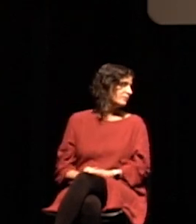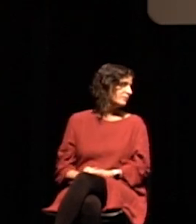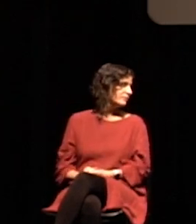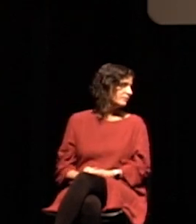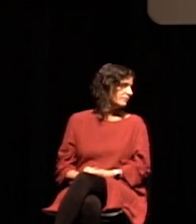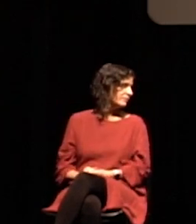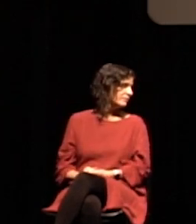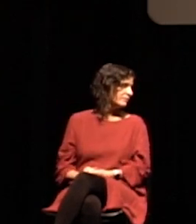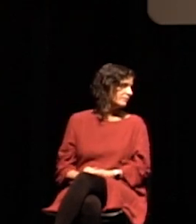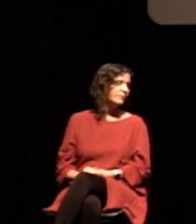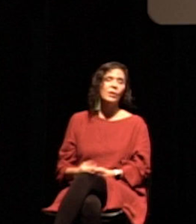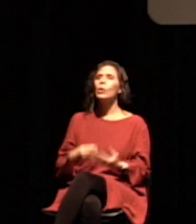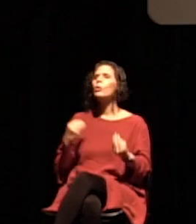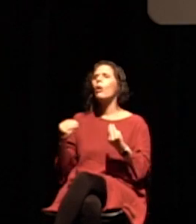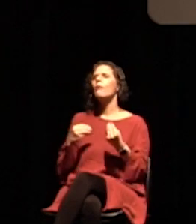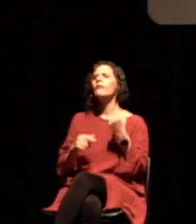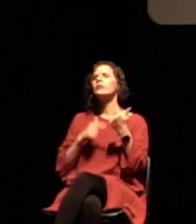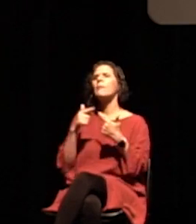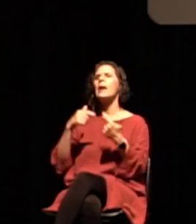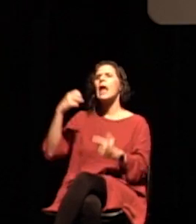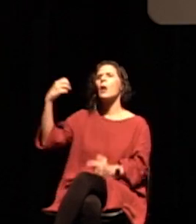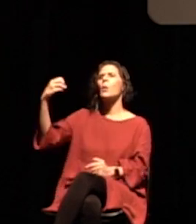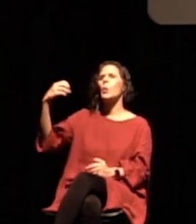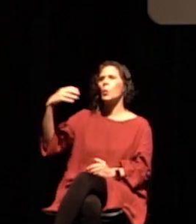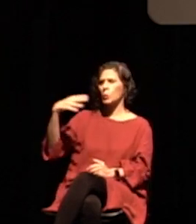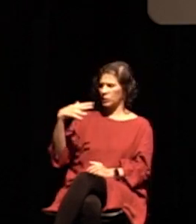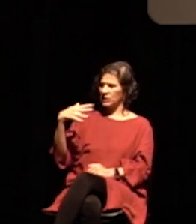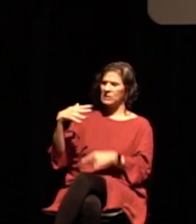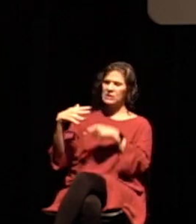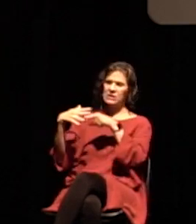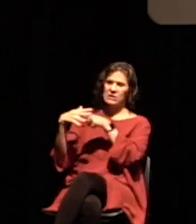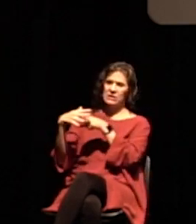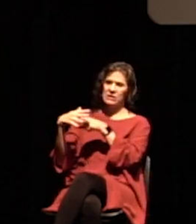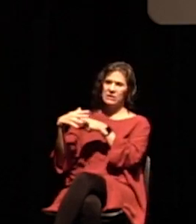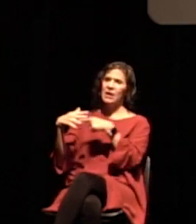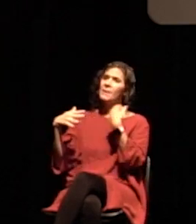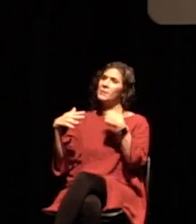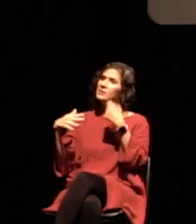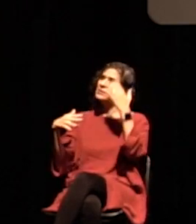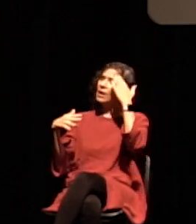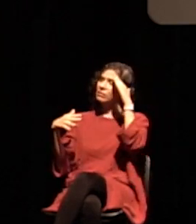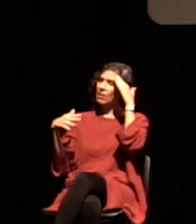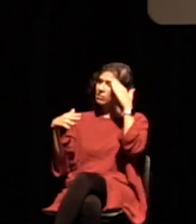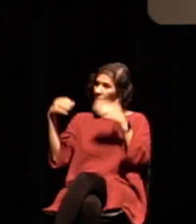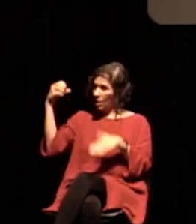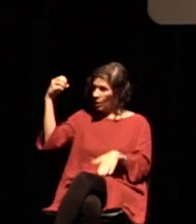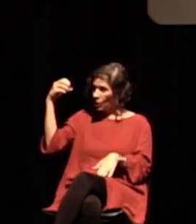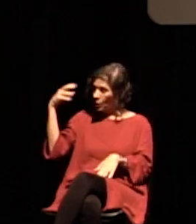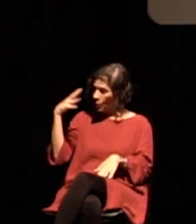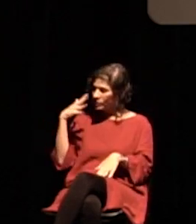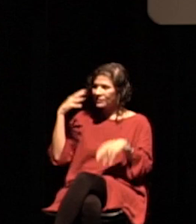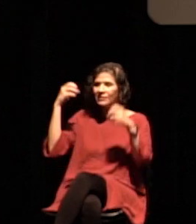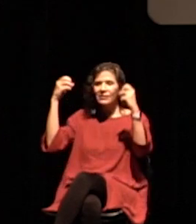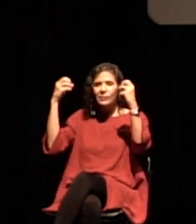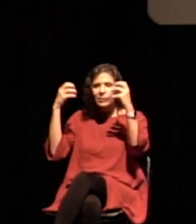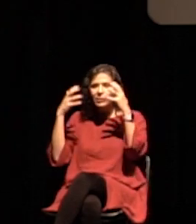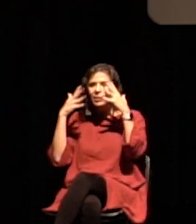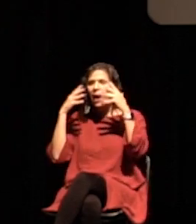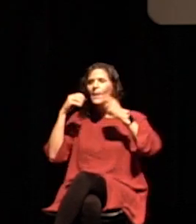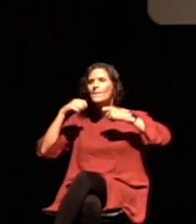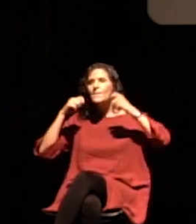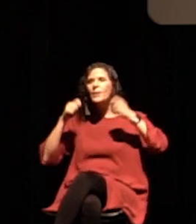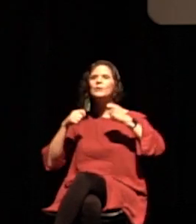como trabalhar com a luz se você não compreender que ela te oferece a possibilidade constante